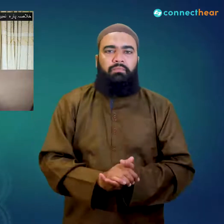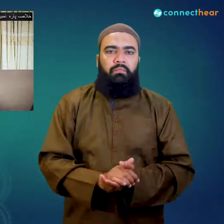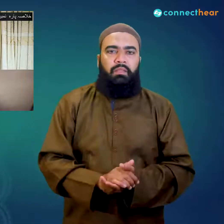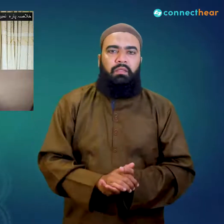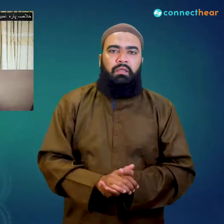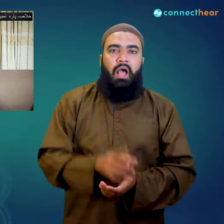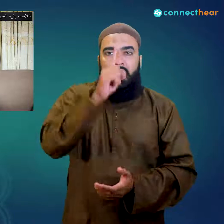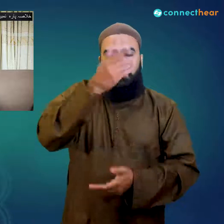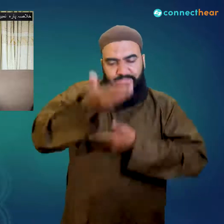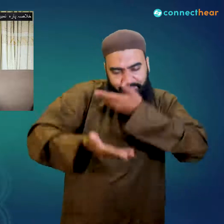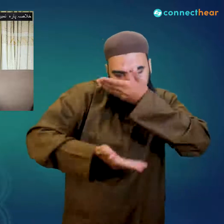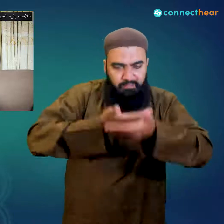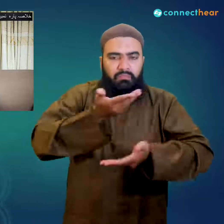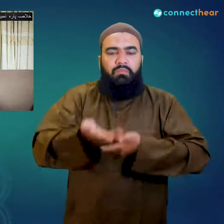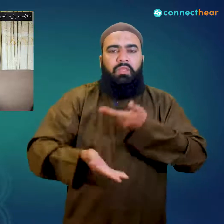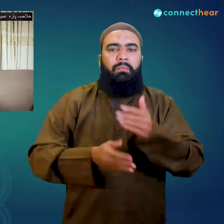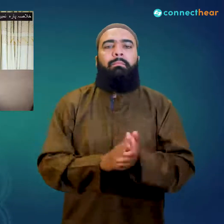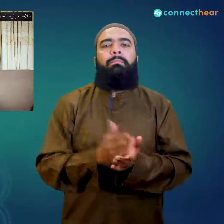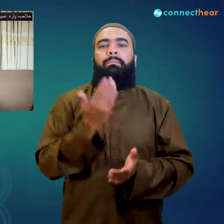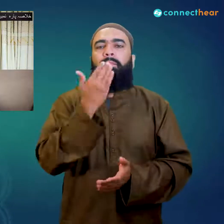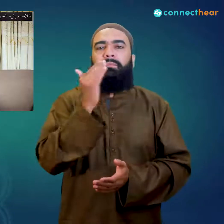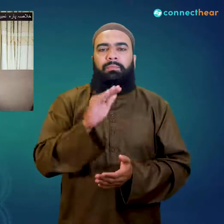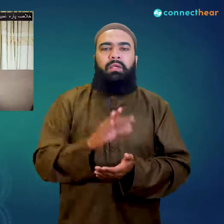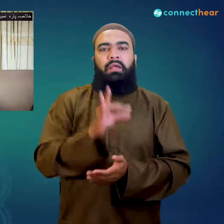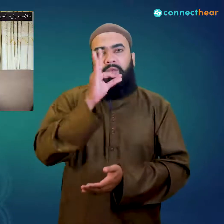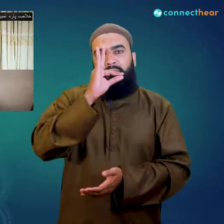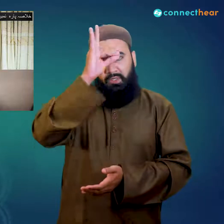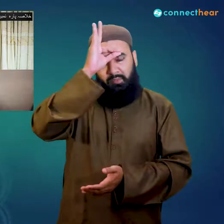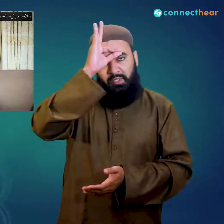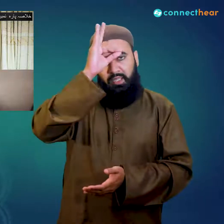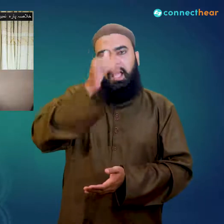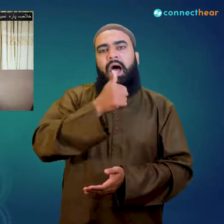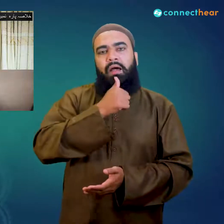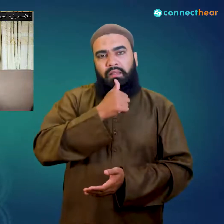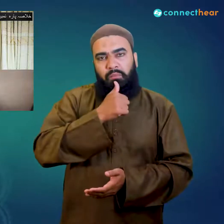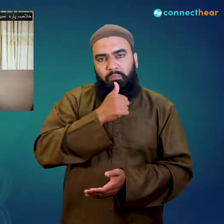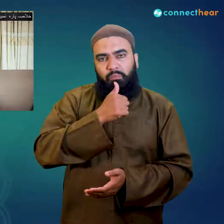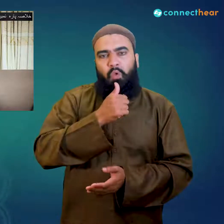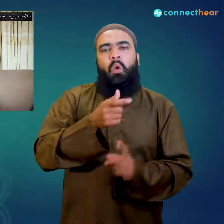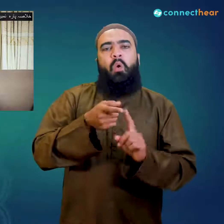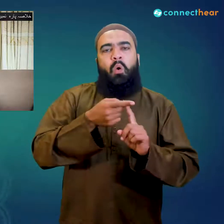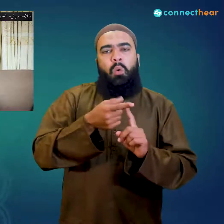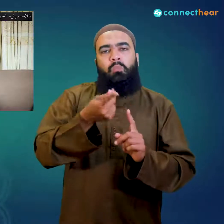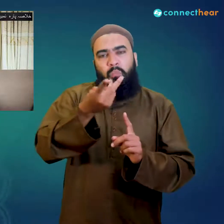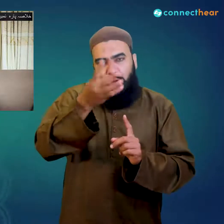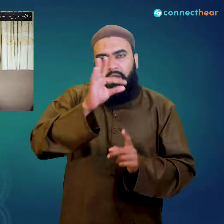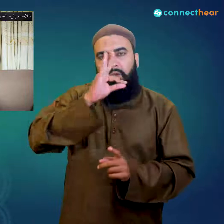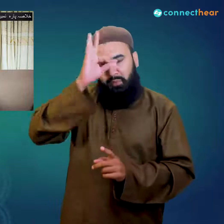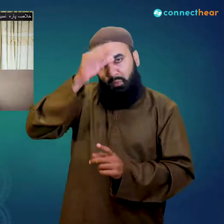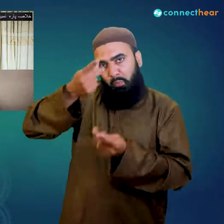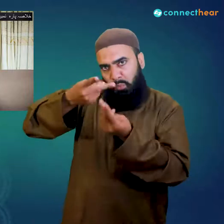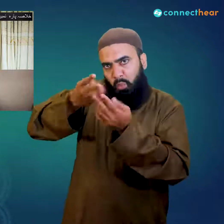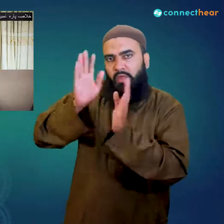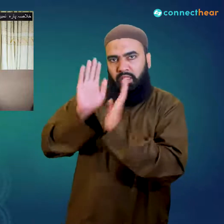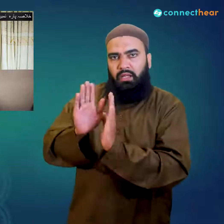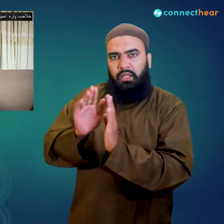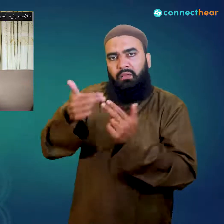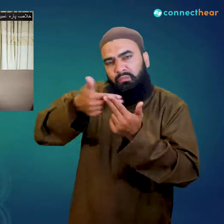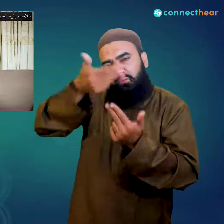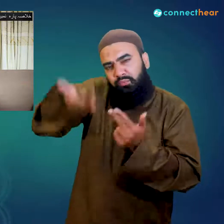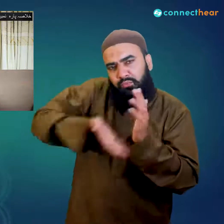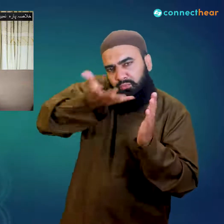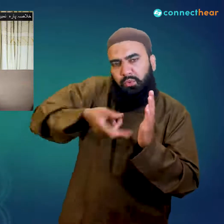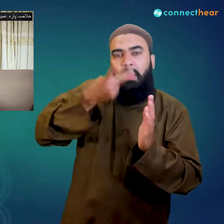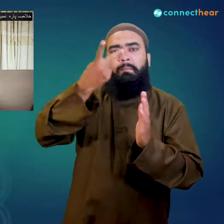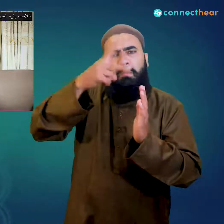رب العزت نے بیان فرمایا۔ حضرت آدم علیہ السلام کا یہ واقعہ ہو، یہ دیگر واقعات ہوں، دراصل سبق،